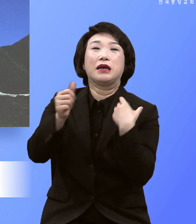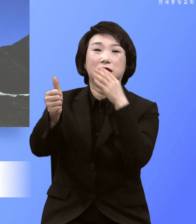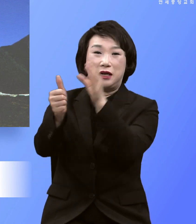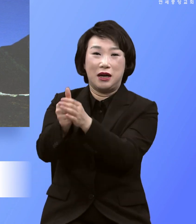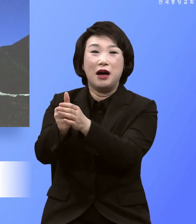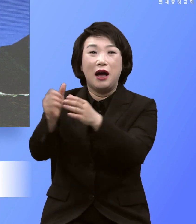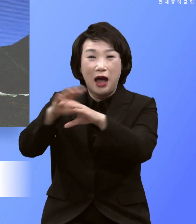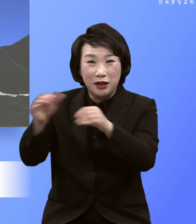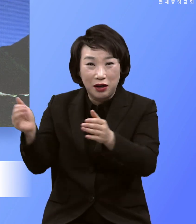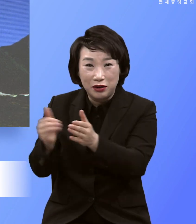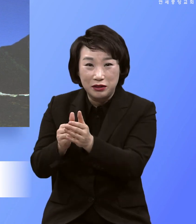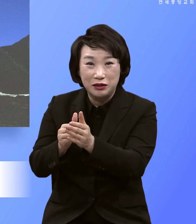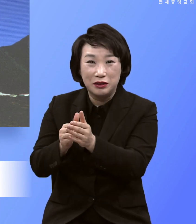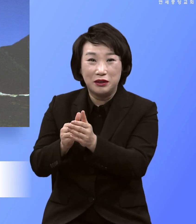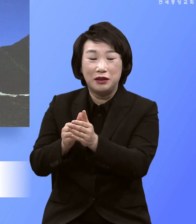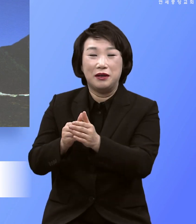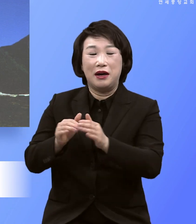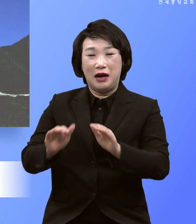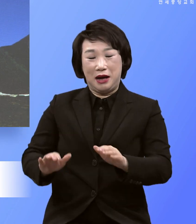해결하시고